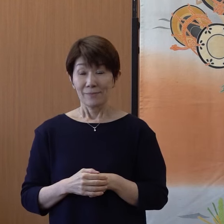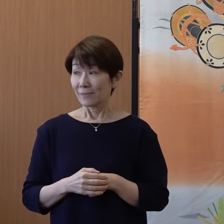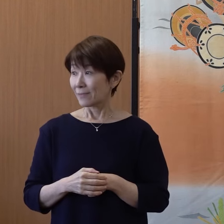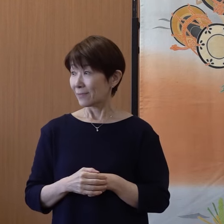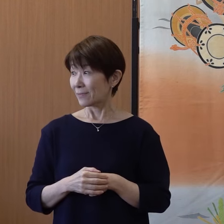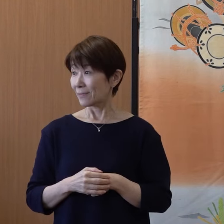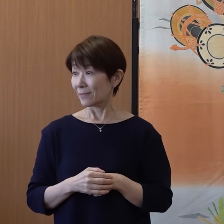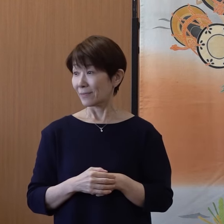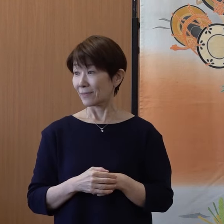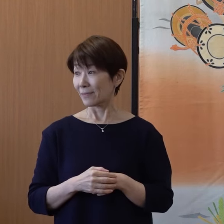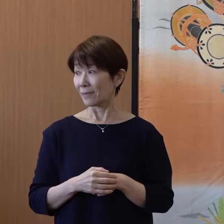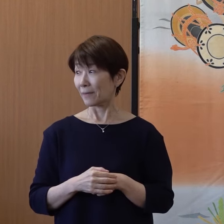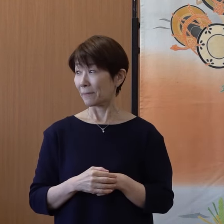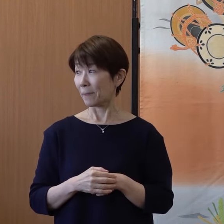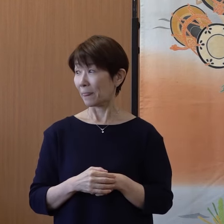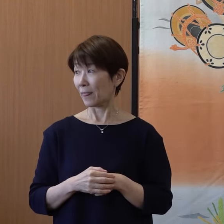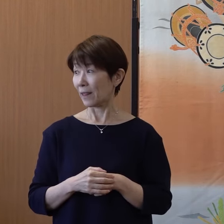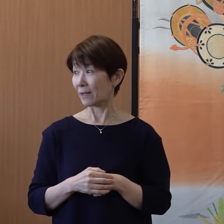ありがとう